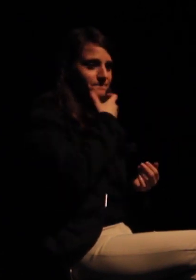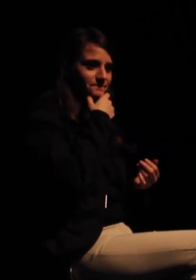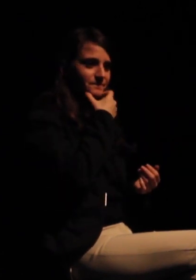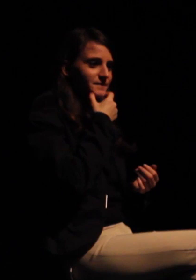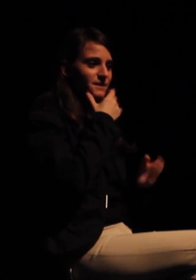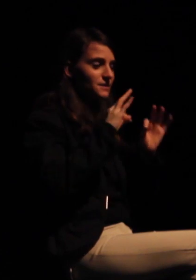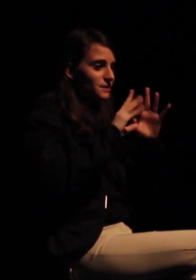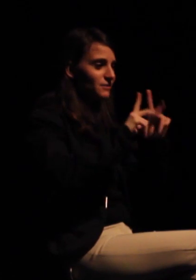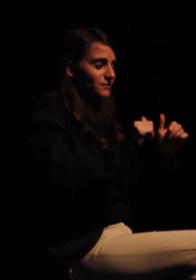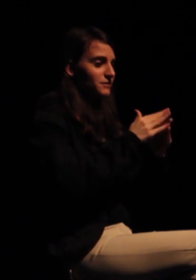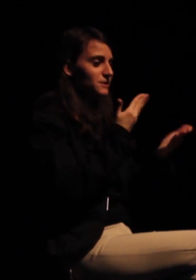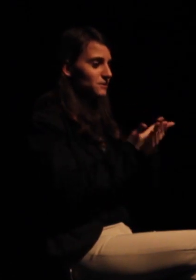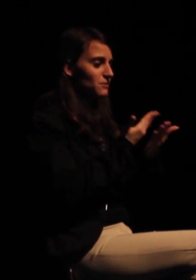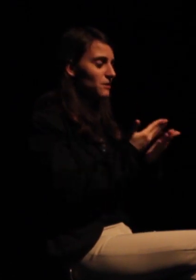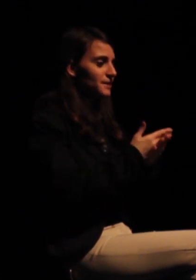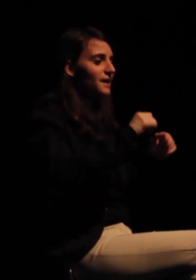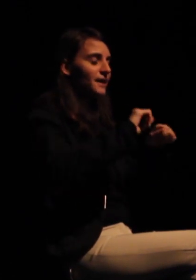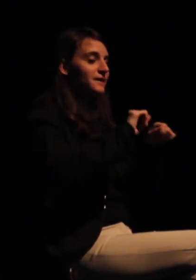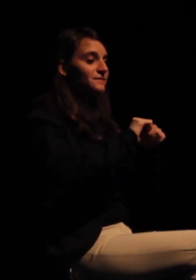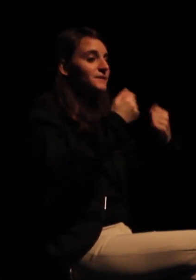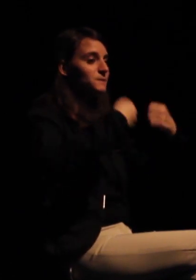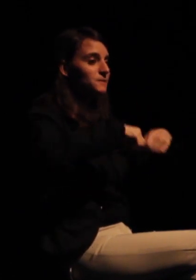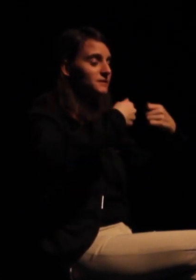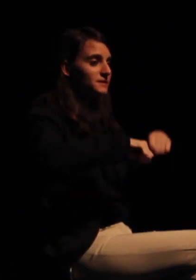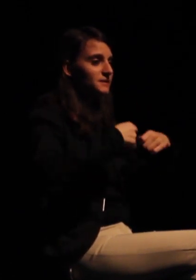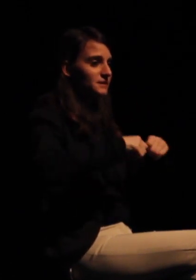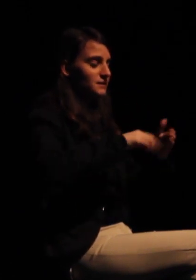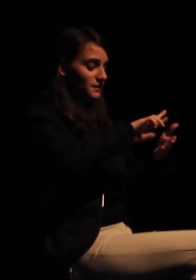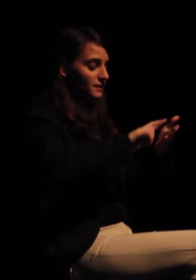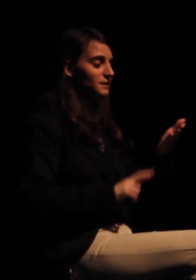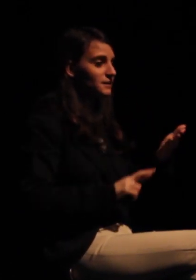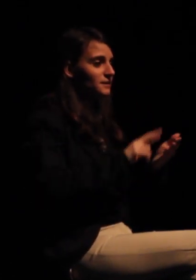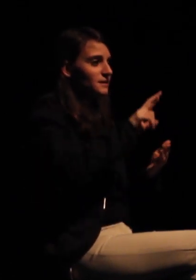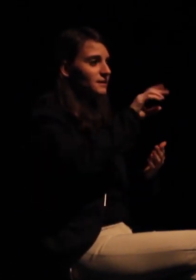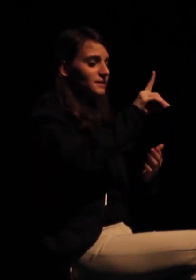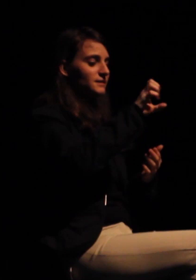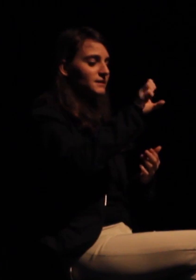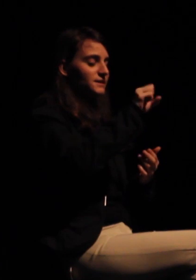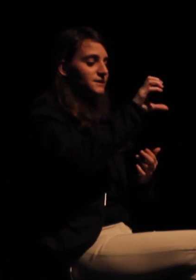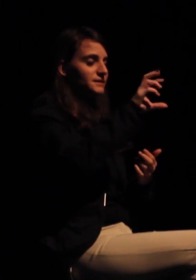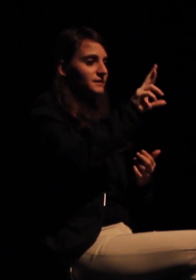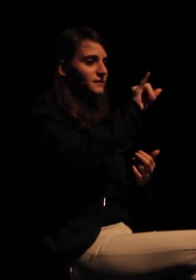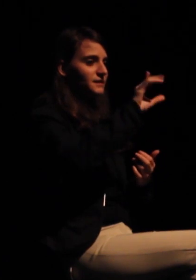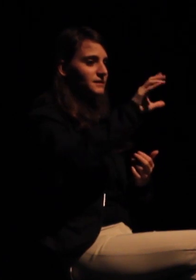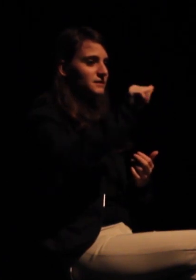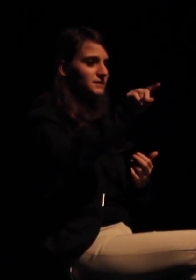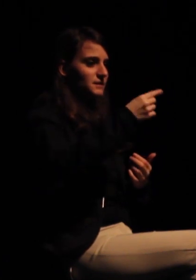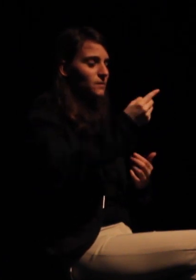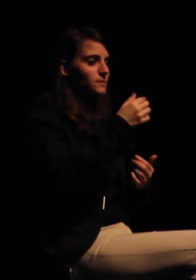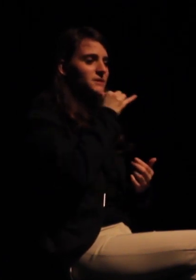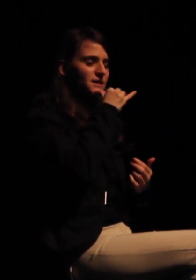as escolas. E a gente tinha que fazer primeiro, descrição. O que tem aí nesse quadro? Tem